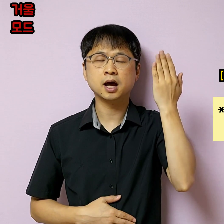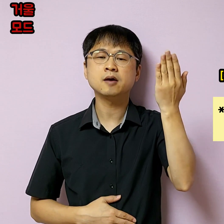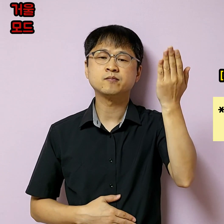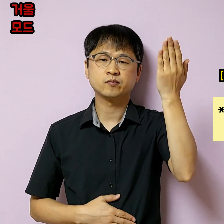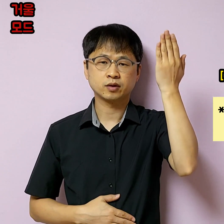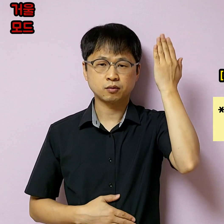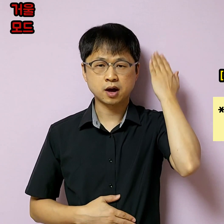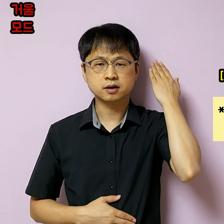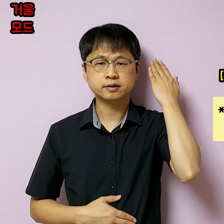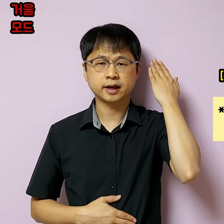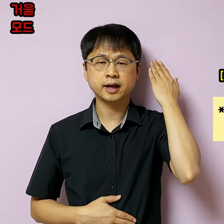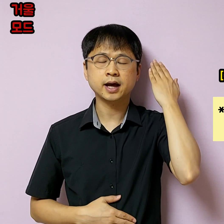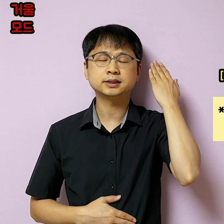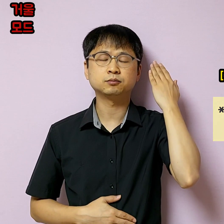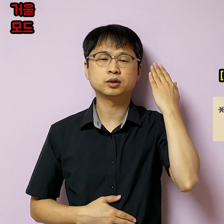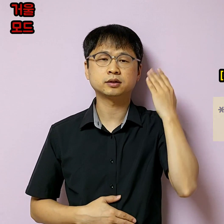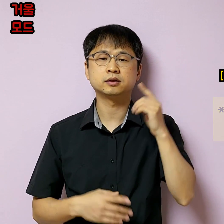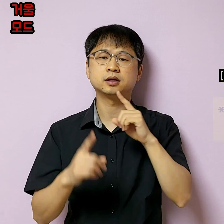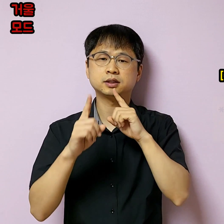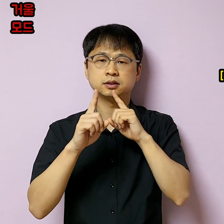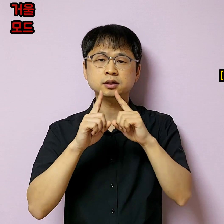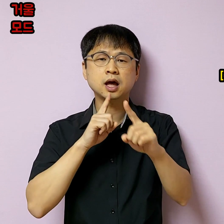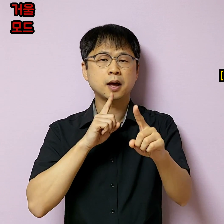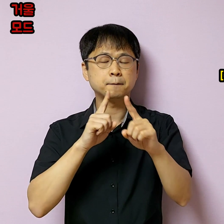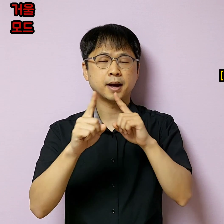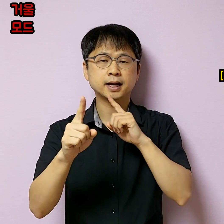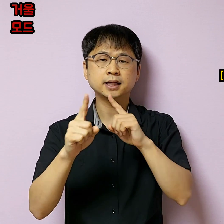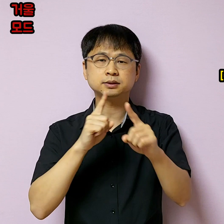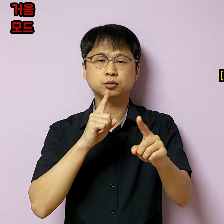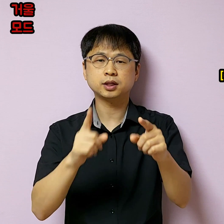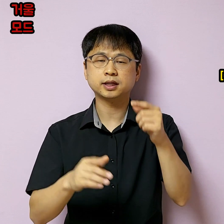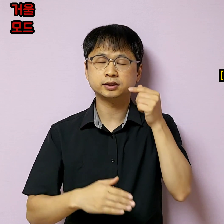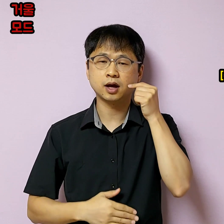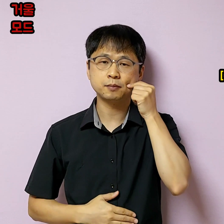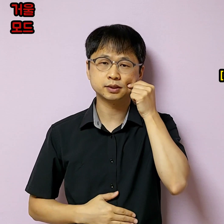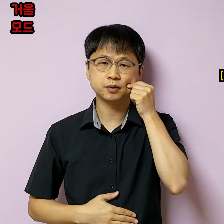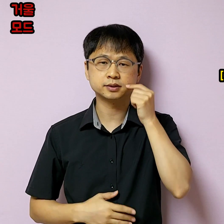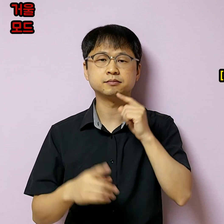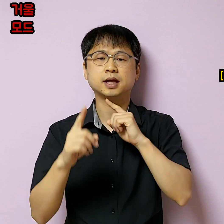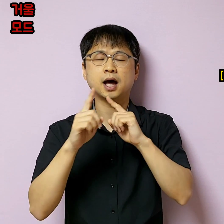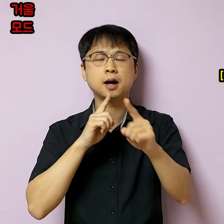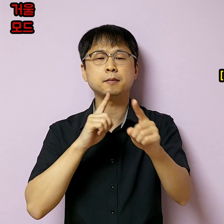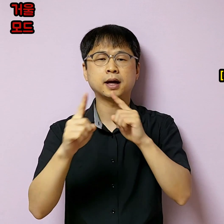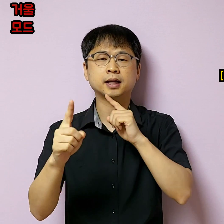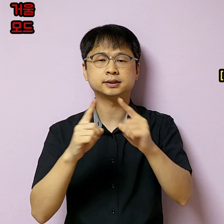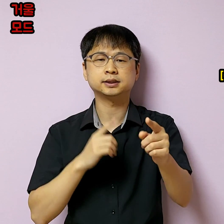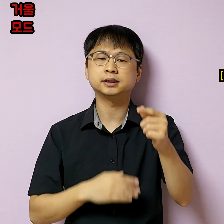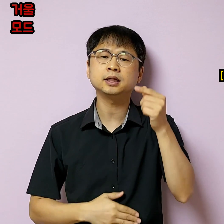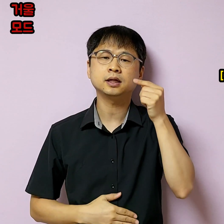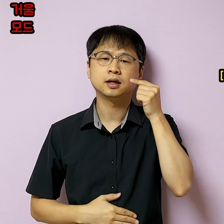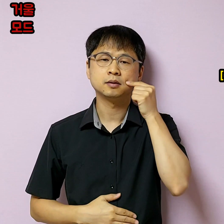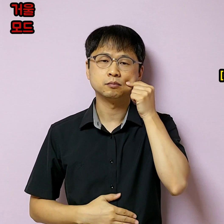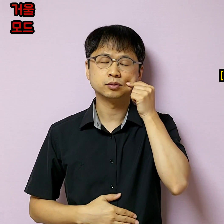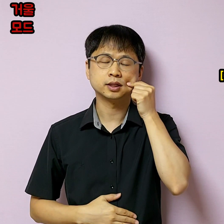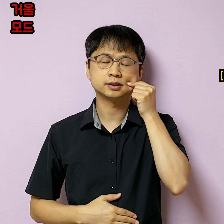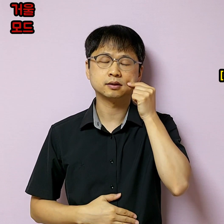나타냅니다. 과거에 하지 못했던 여기서는 말하지 못했다죠. 앞에서 배웠습니다. 말하지